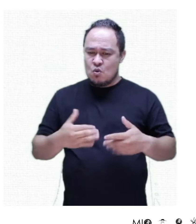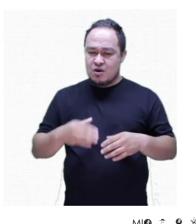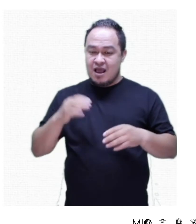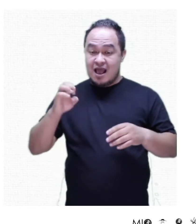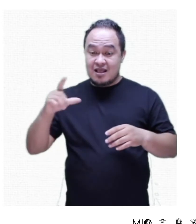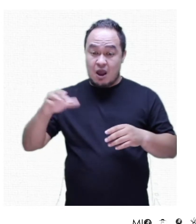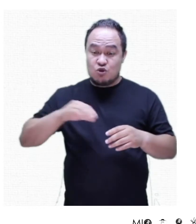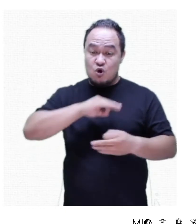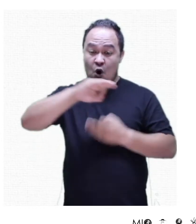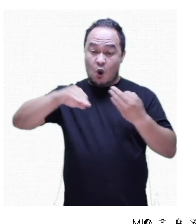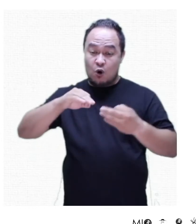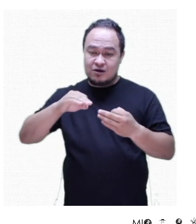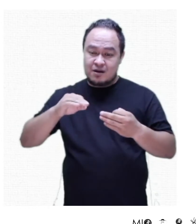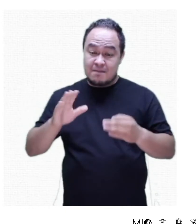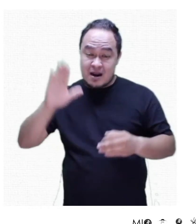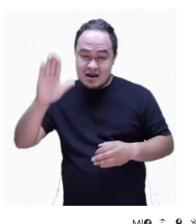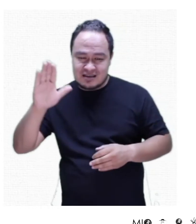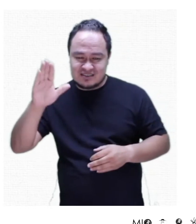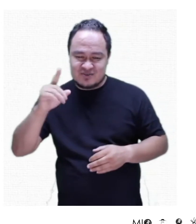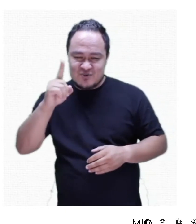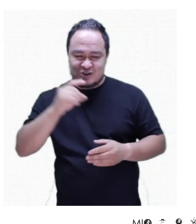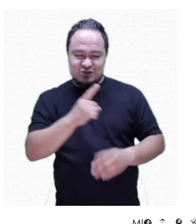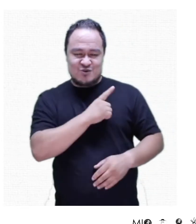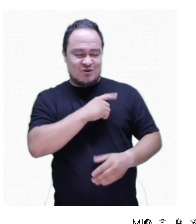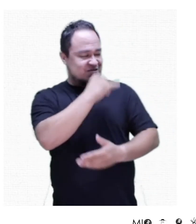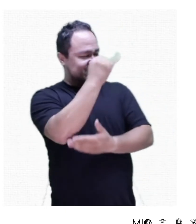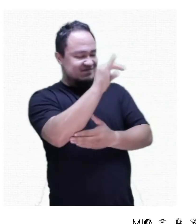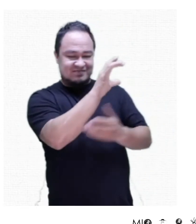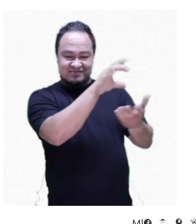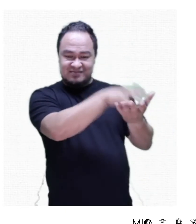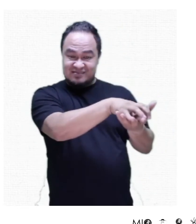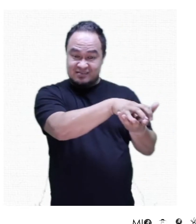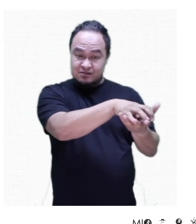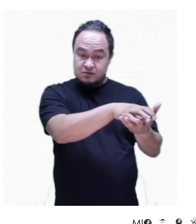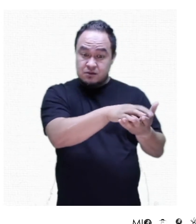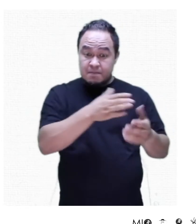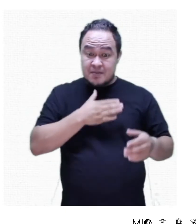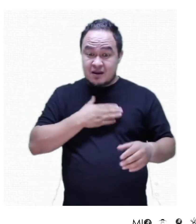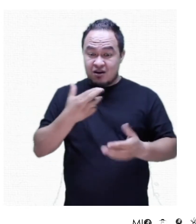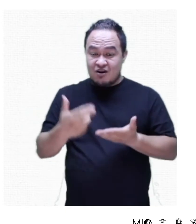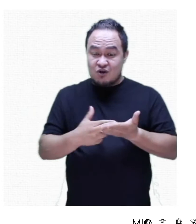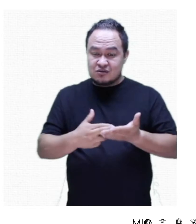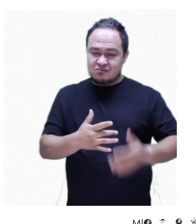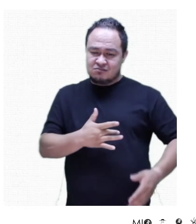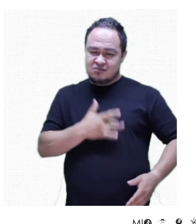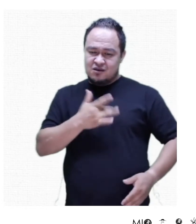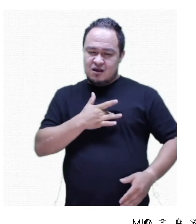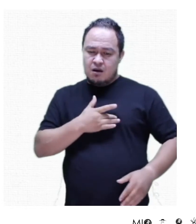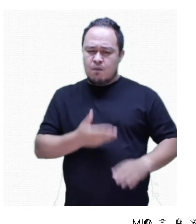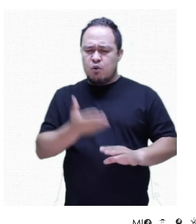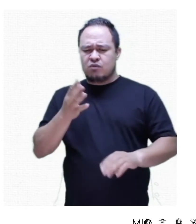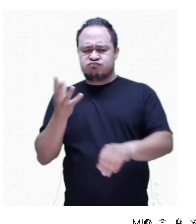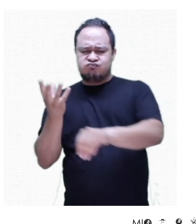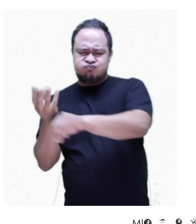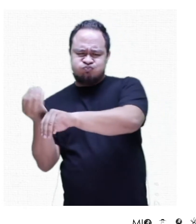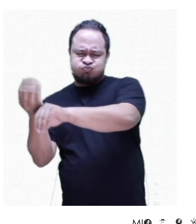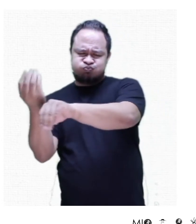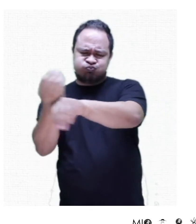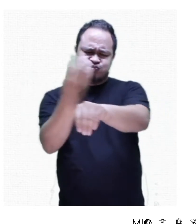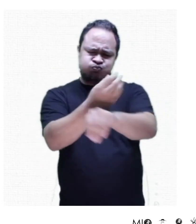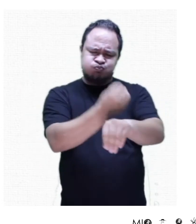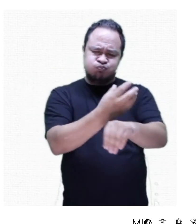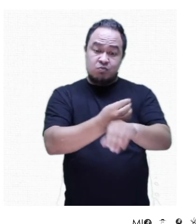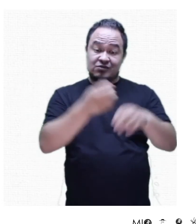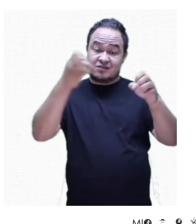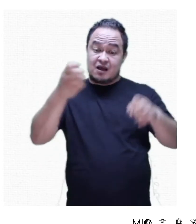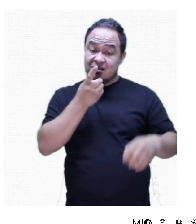de ellas, todas parecidas, en un solo jardín. «Mi rosa se sentiría muy